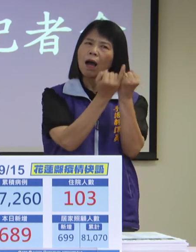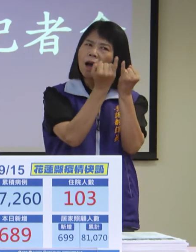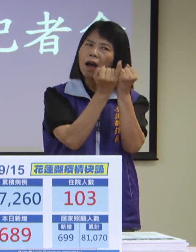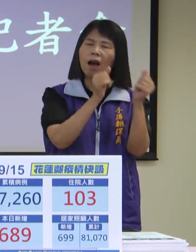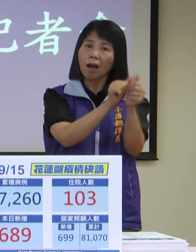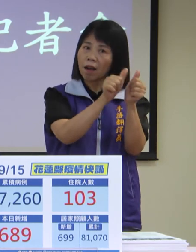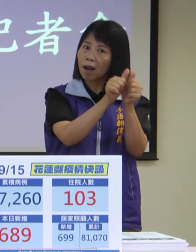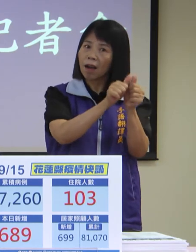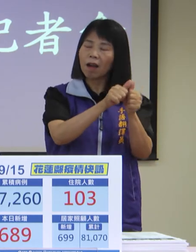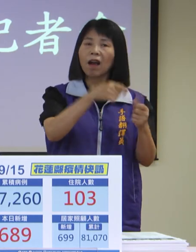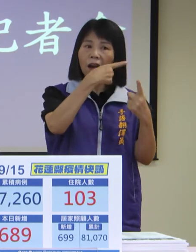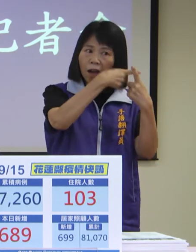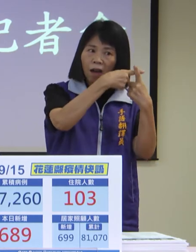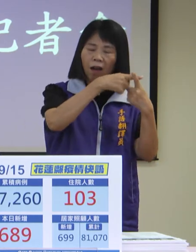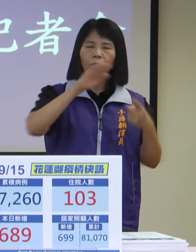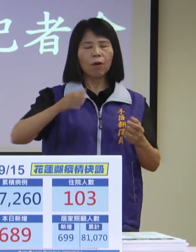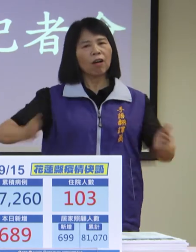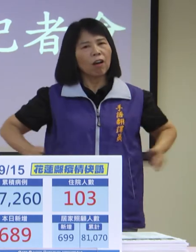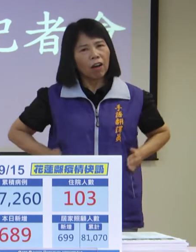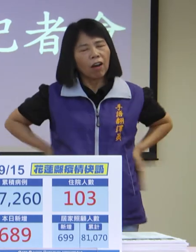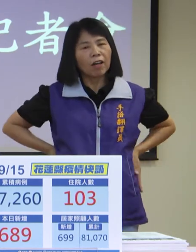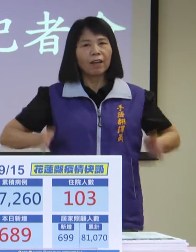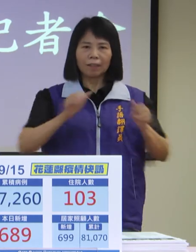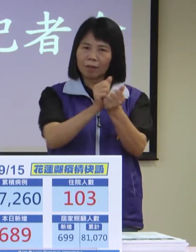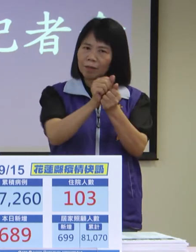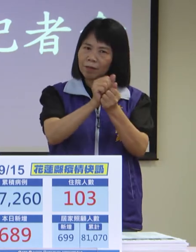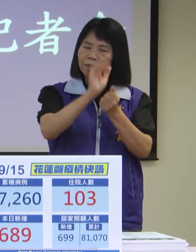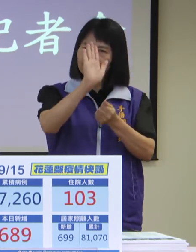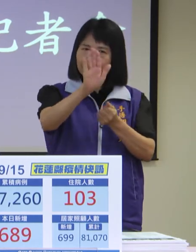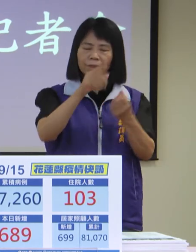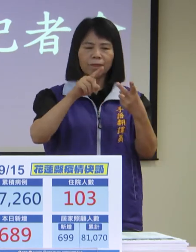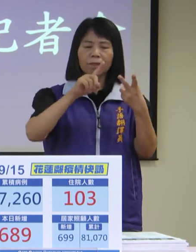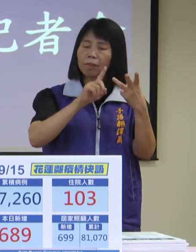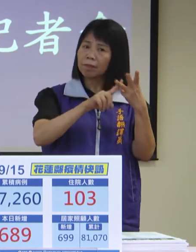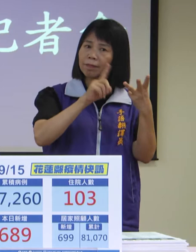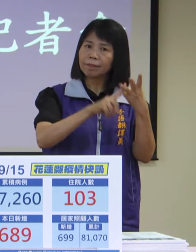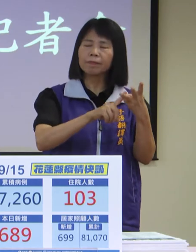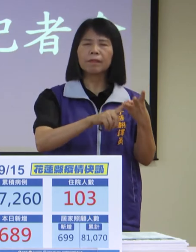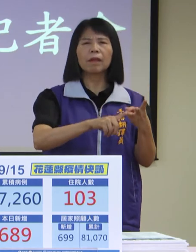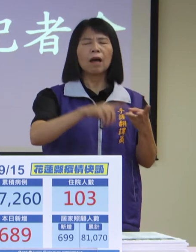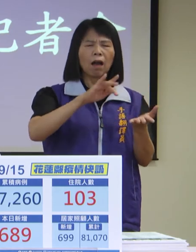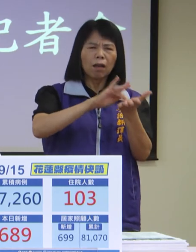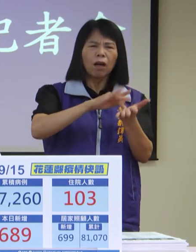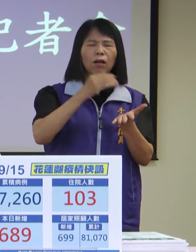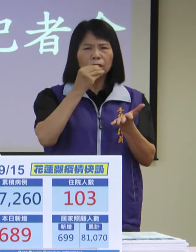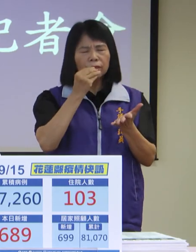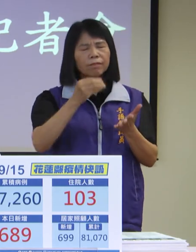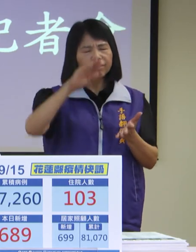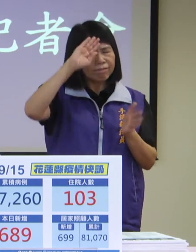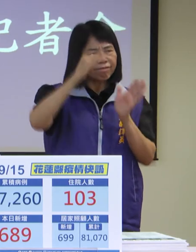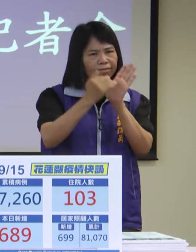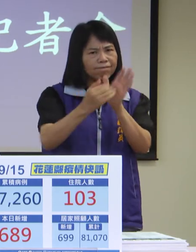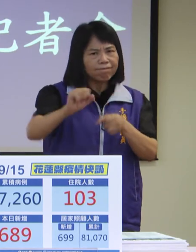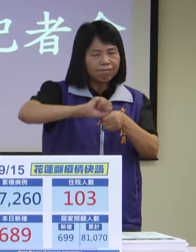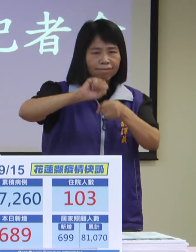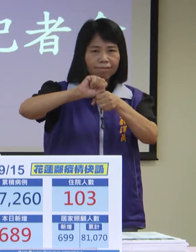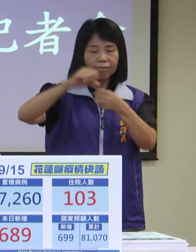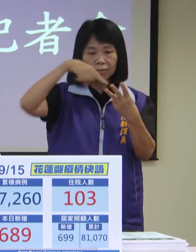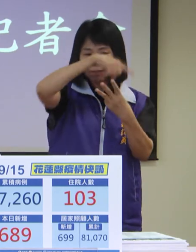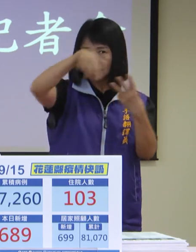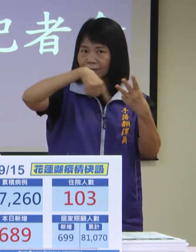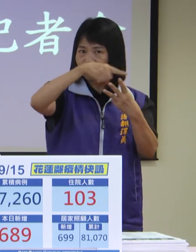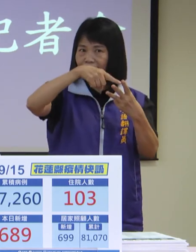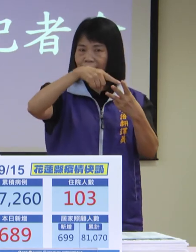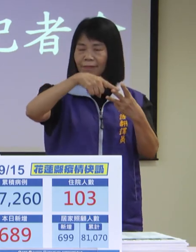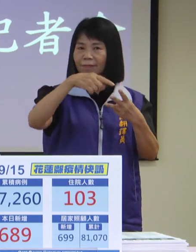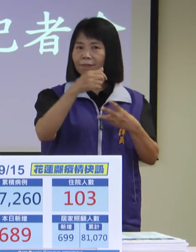阳性个案或是有喜事的病人或是这个使用免疫抑制剂的这些病人那我想这3类的个